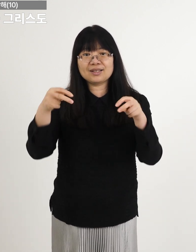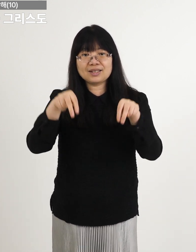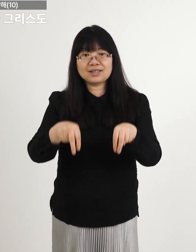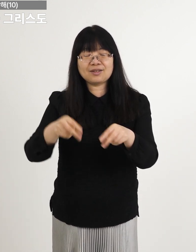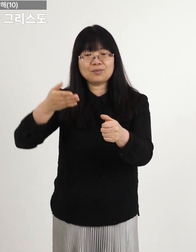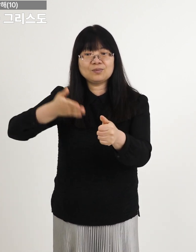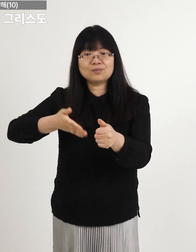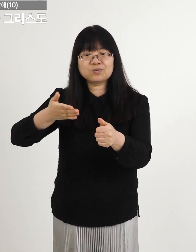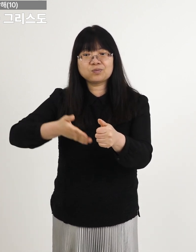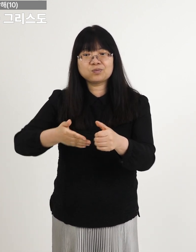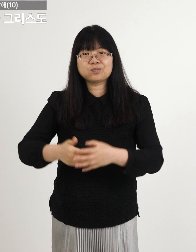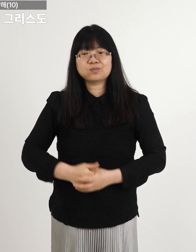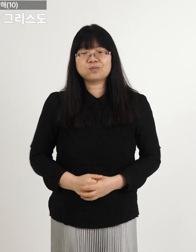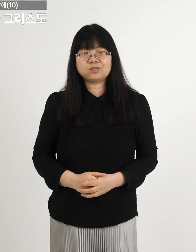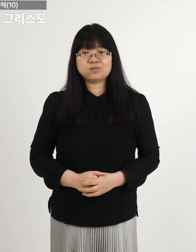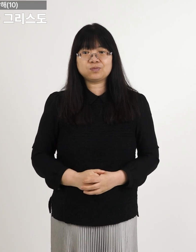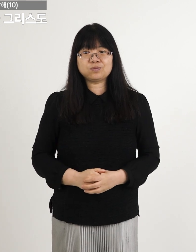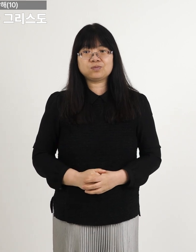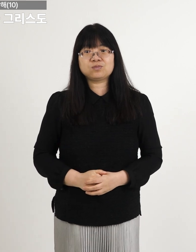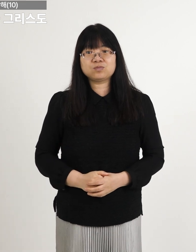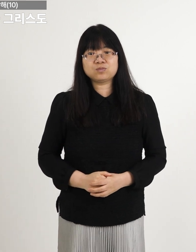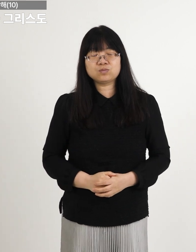일어나십시다.